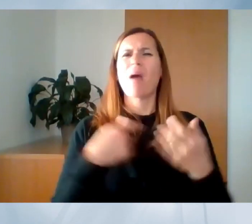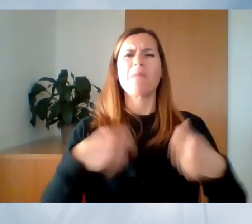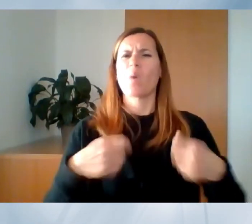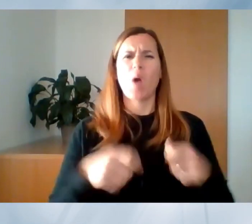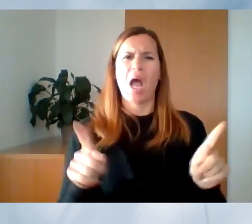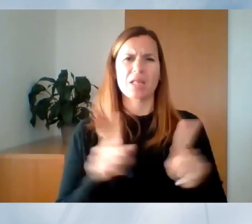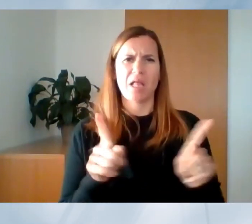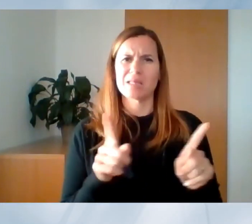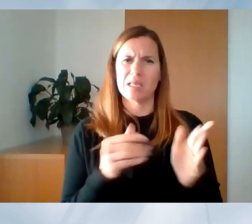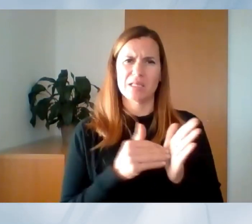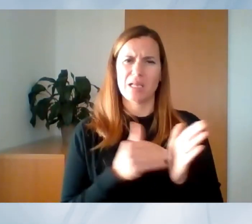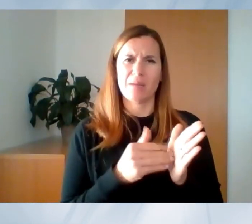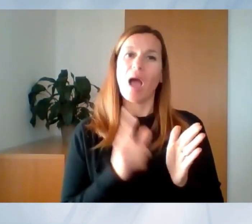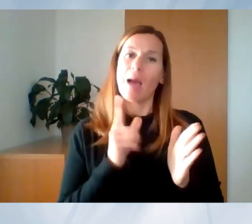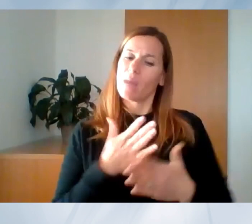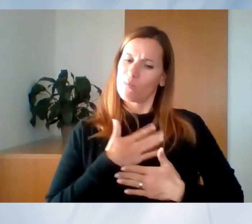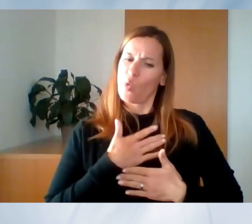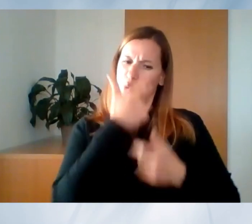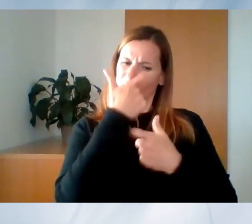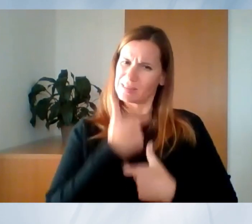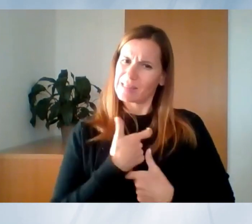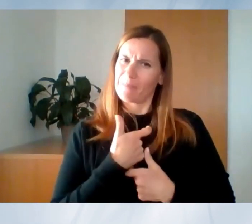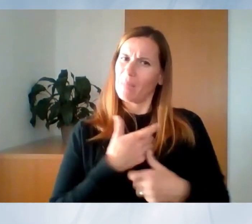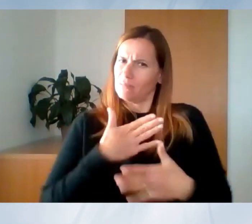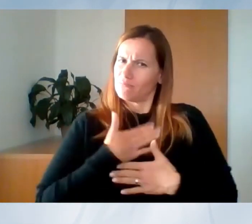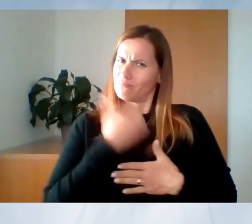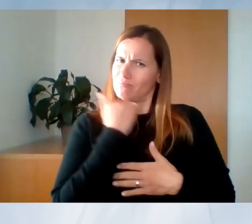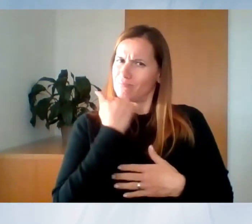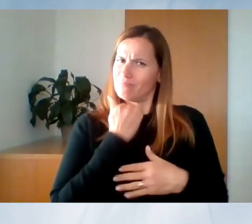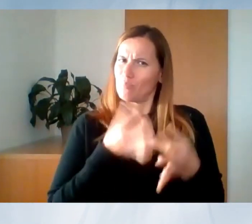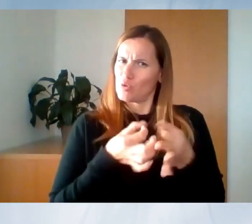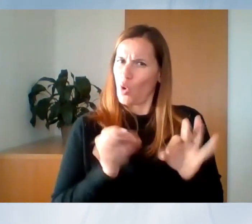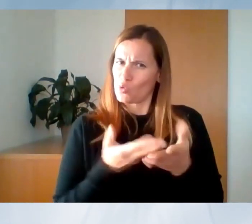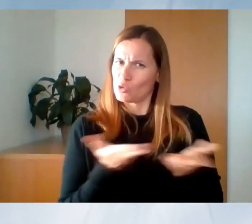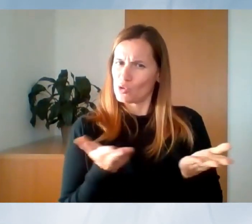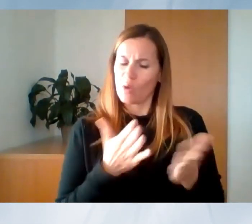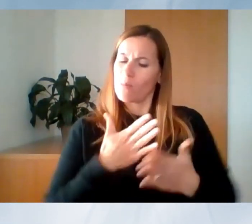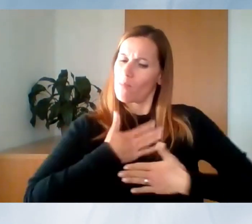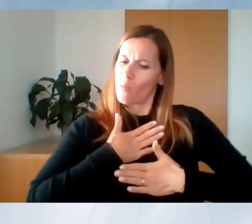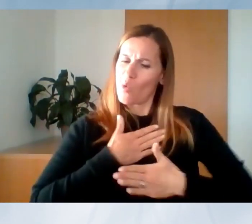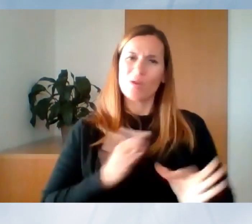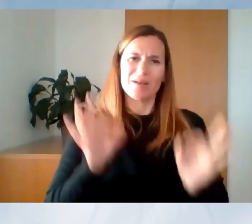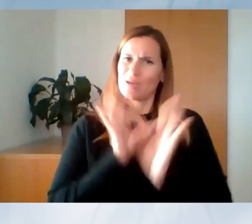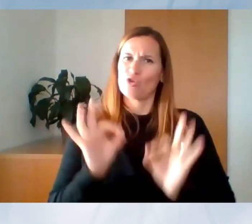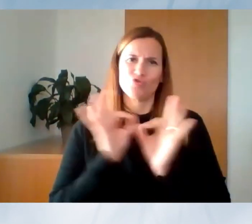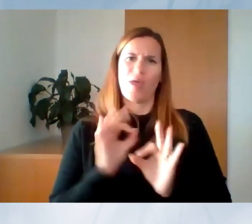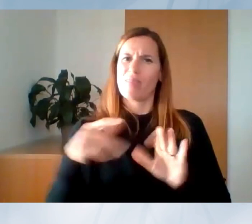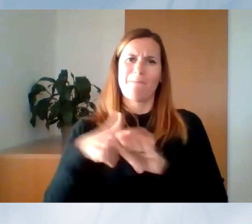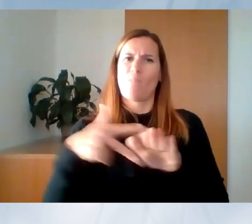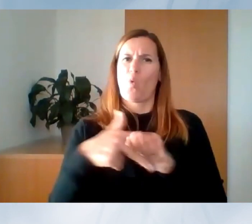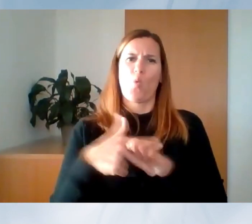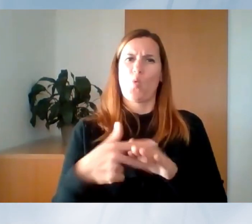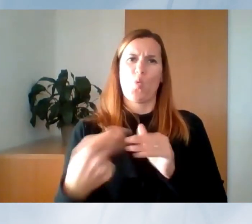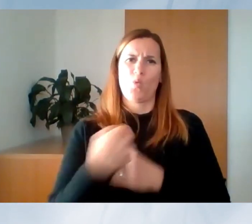zdaj razkošna, vendar pa oseben intimen prostor, njegov, kjer ga nihče ne